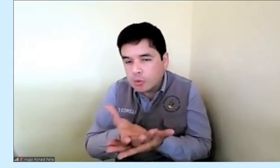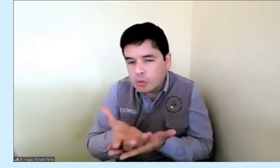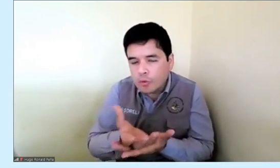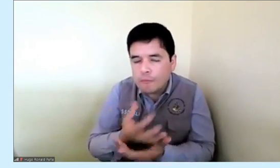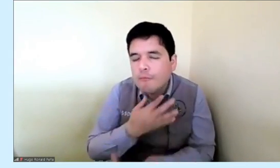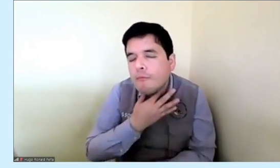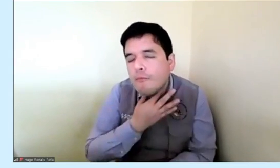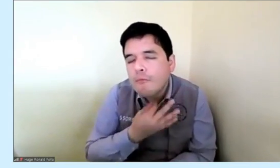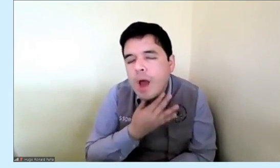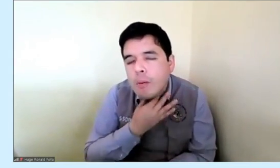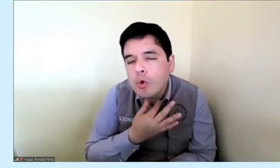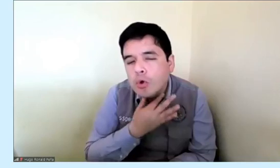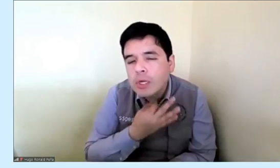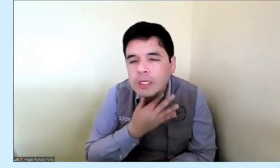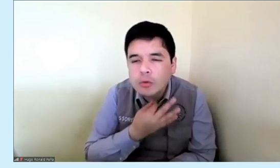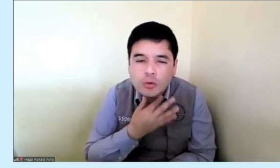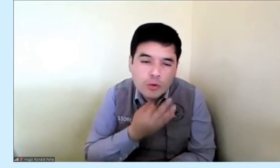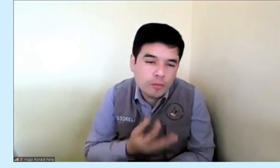¿Cuál es tu plato favorito?